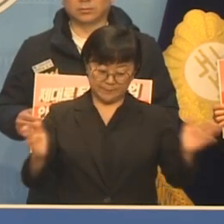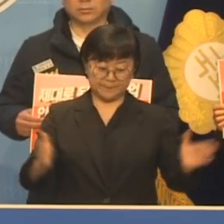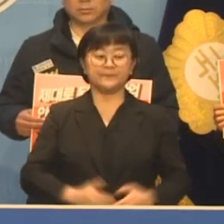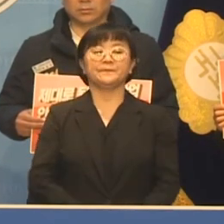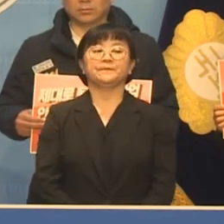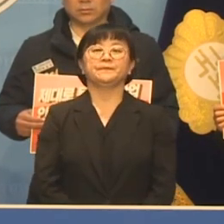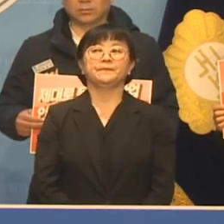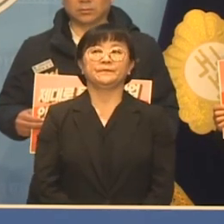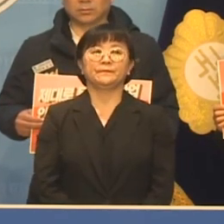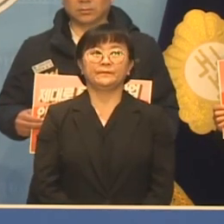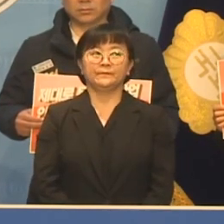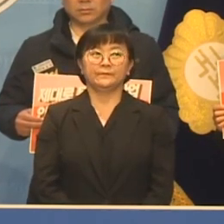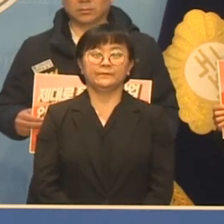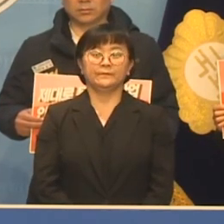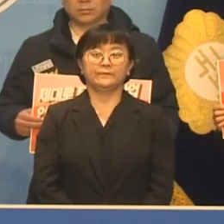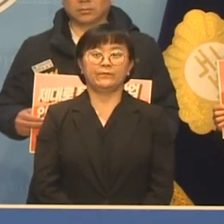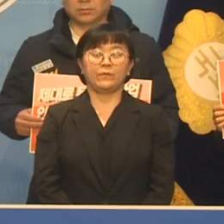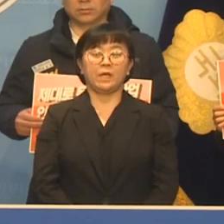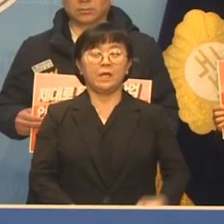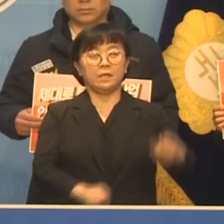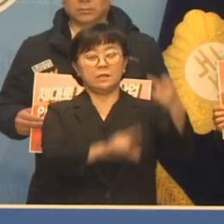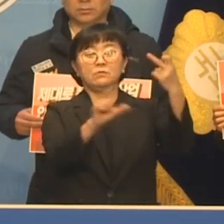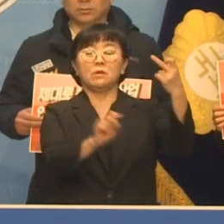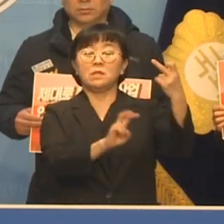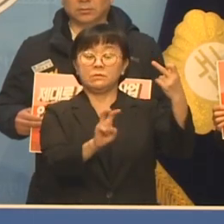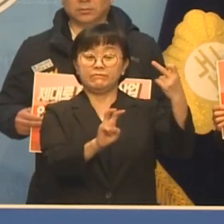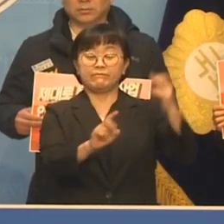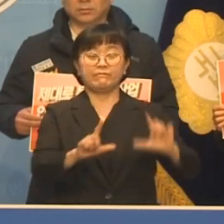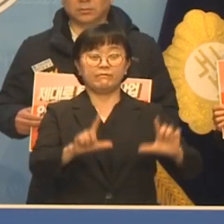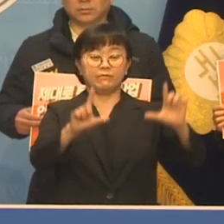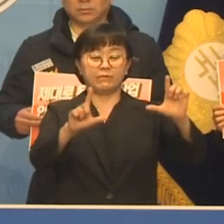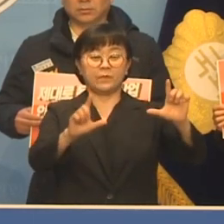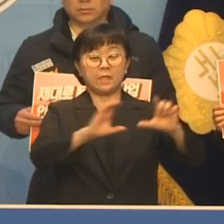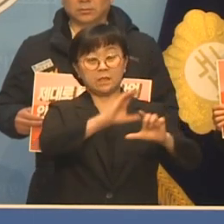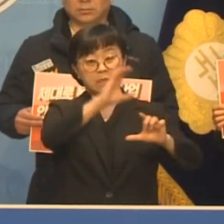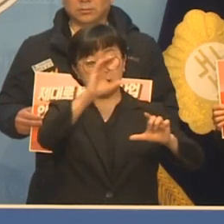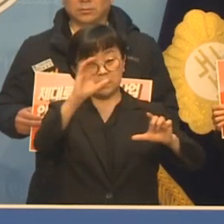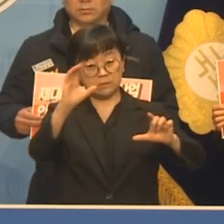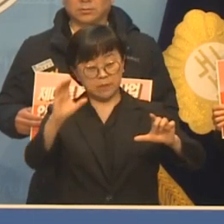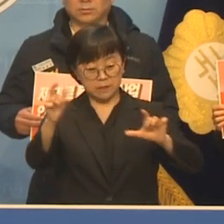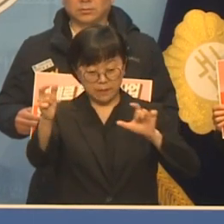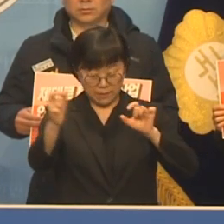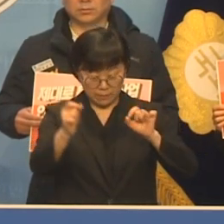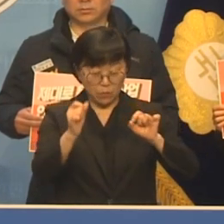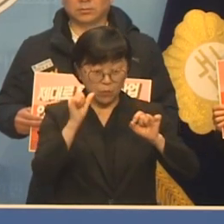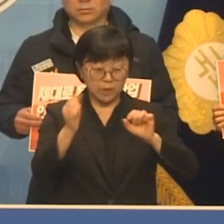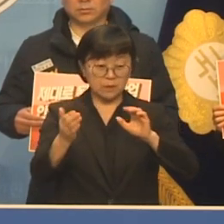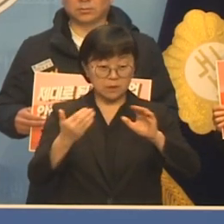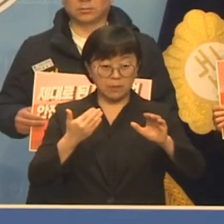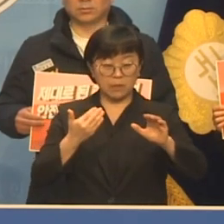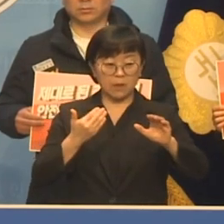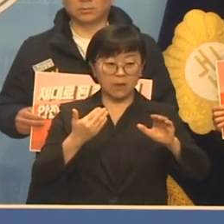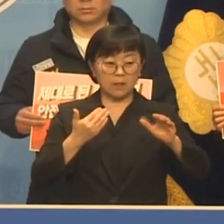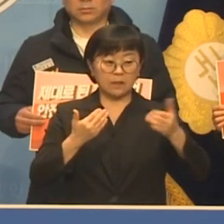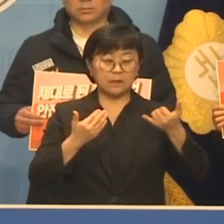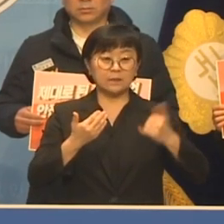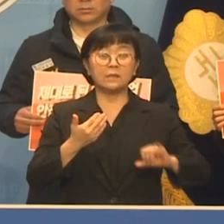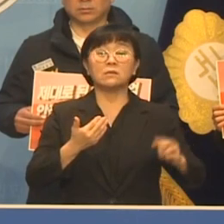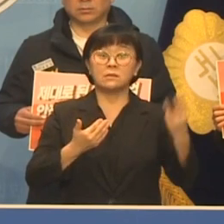것 같습니다. 작년 12월 20일 날 크리스마스를 5일 앞두었던 날 새 아이의